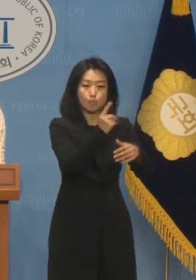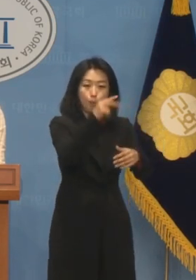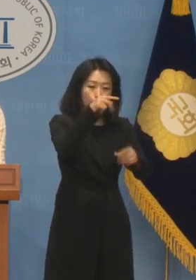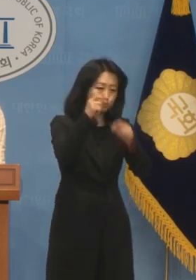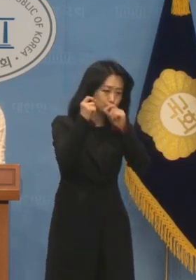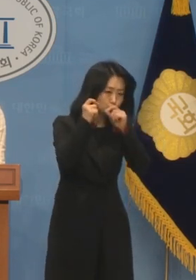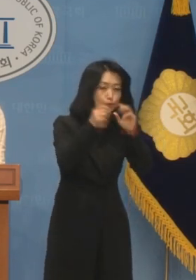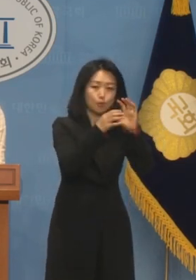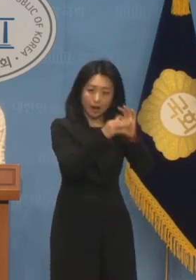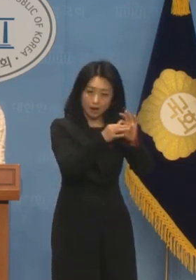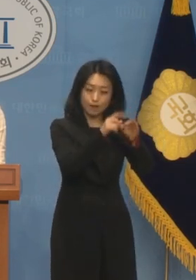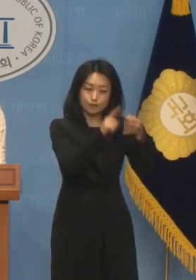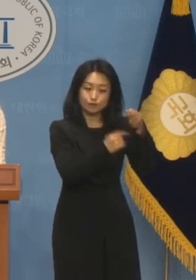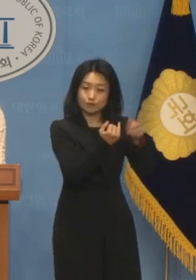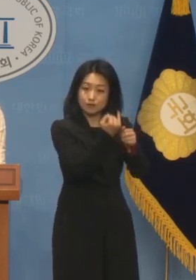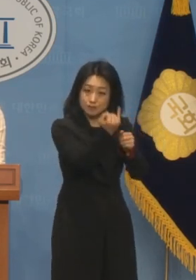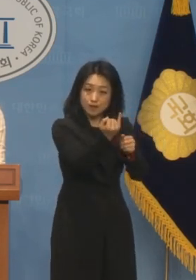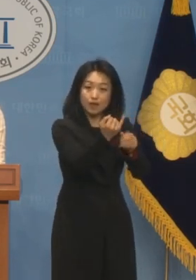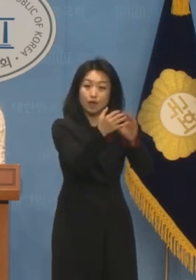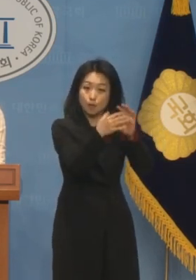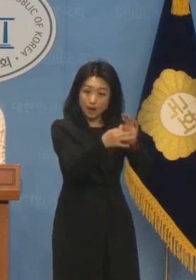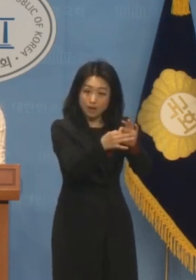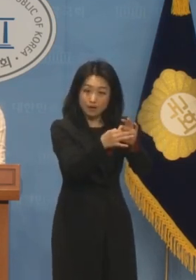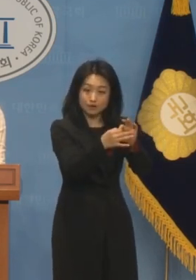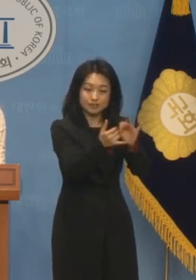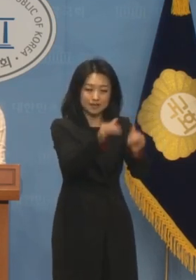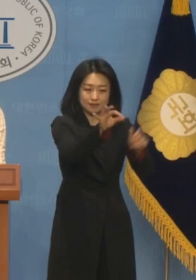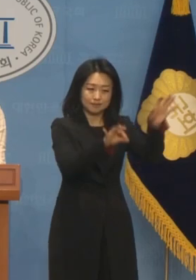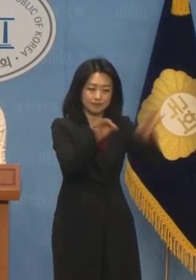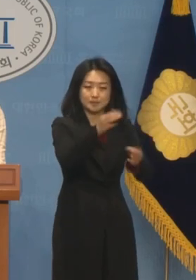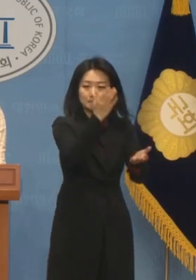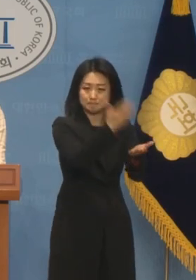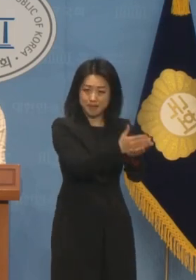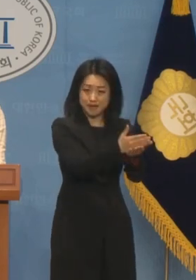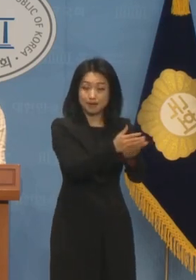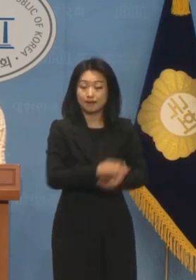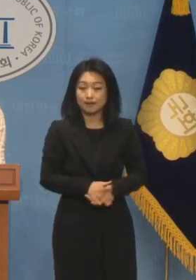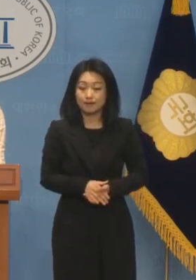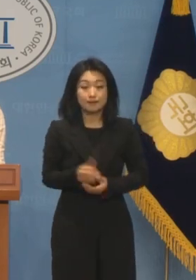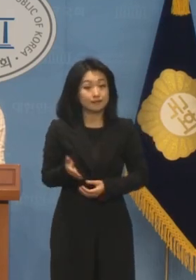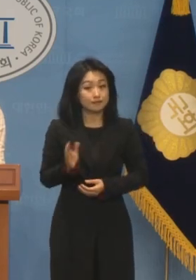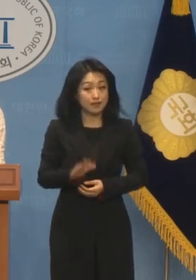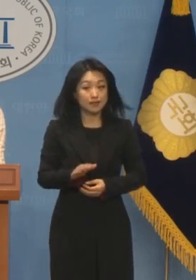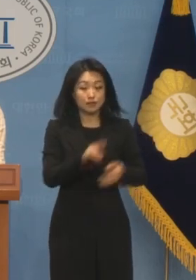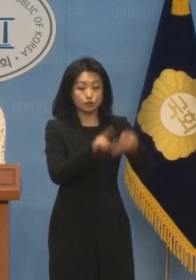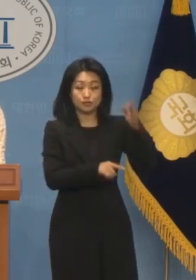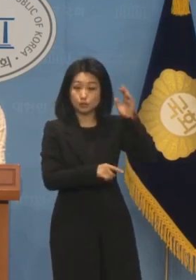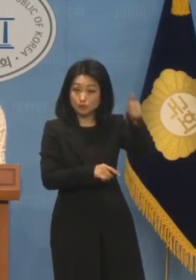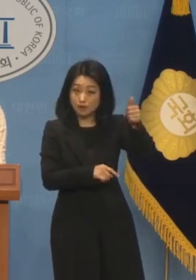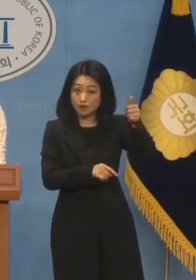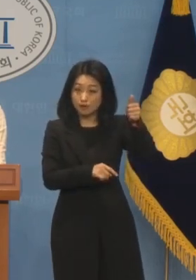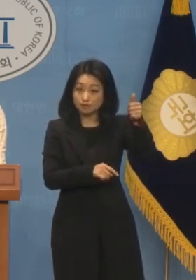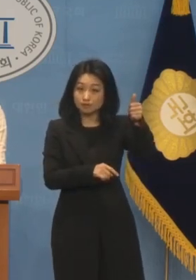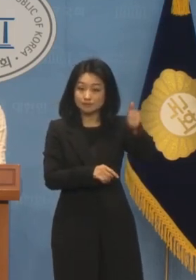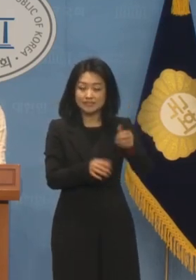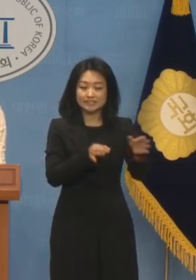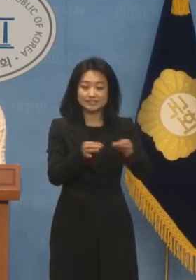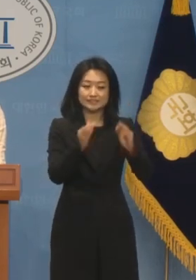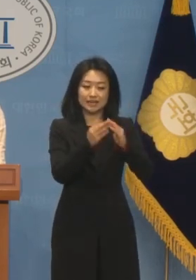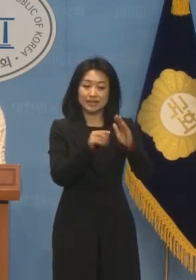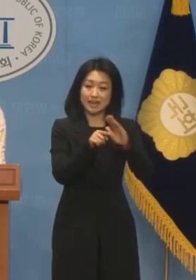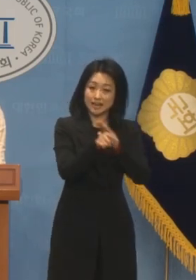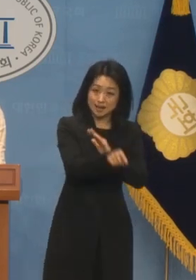및 김건희 씨 인맥 정리이고요. 그런데 윤 대통령은 여전히 시장에